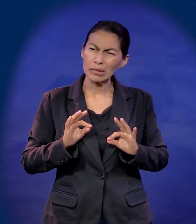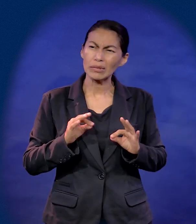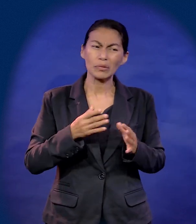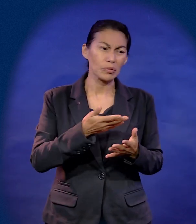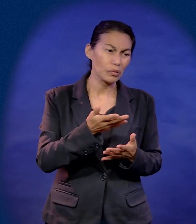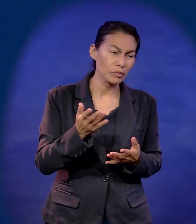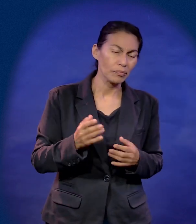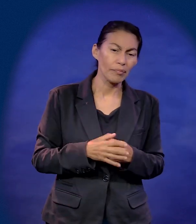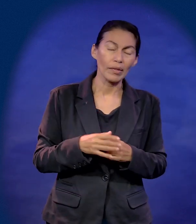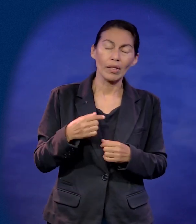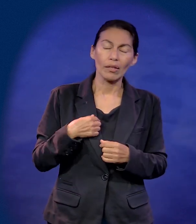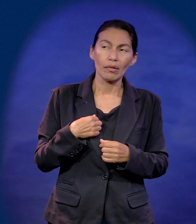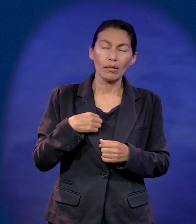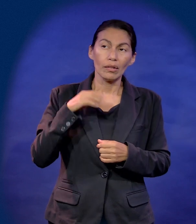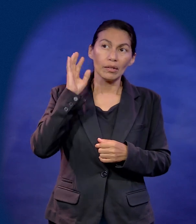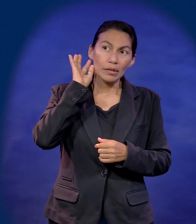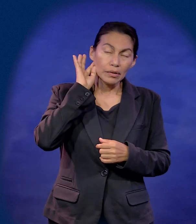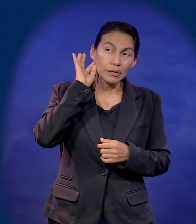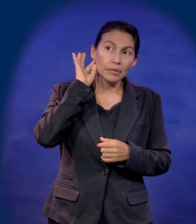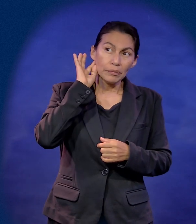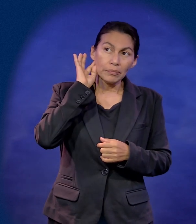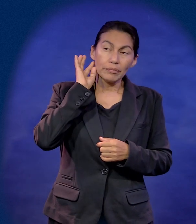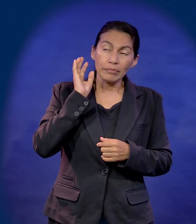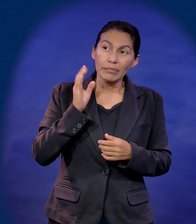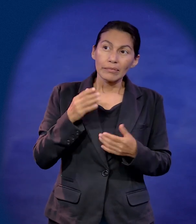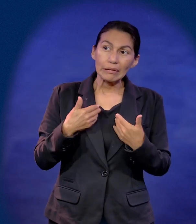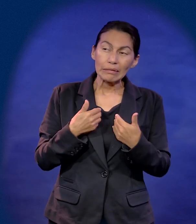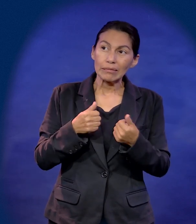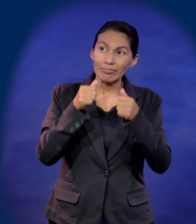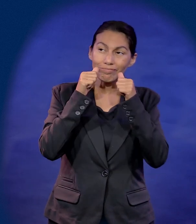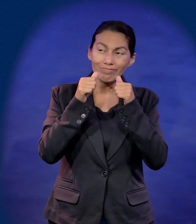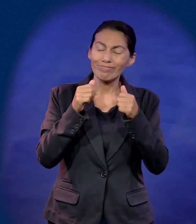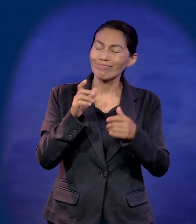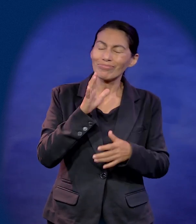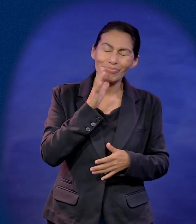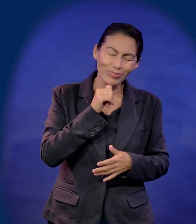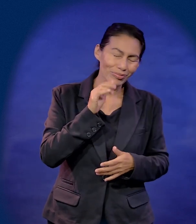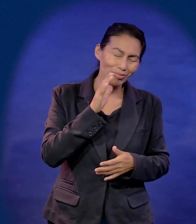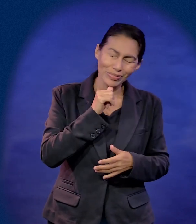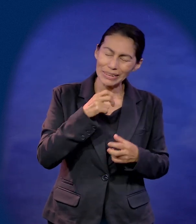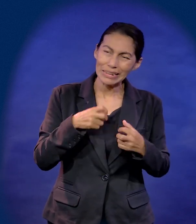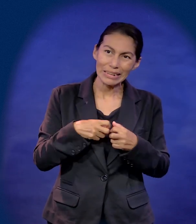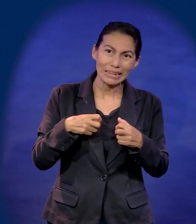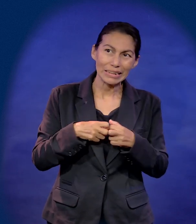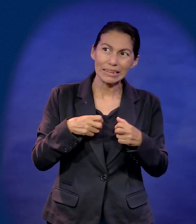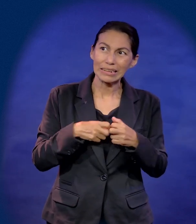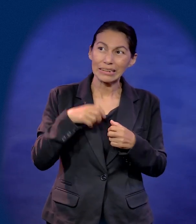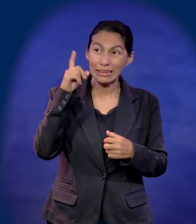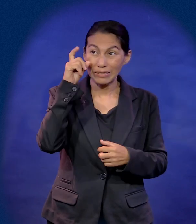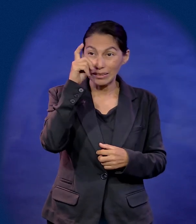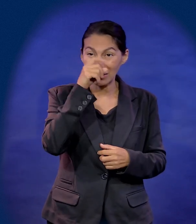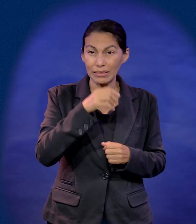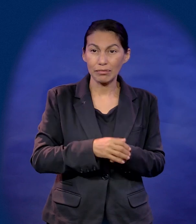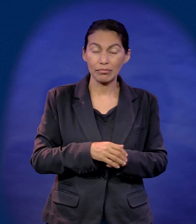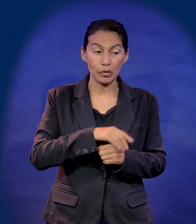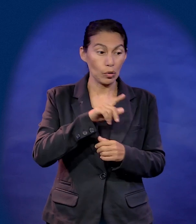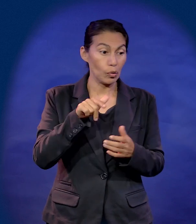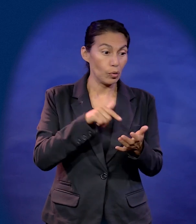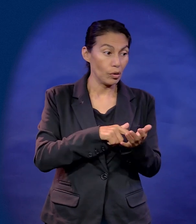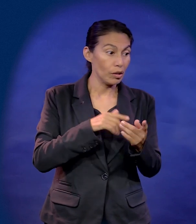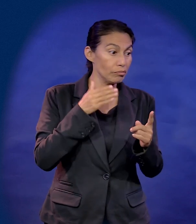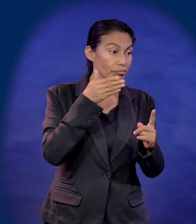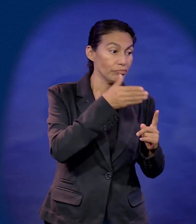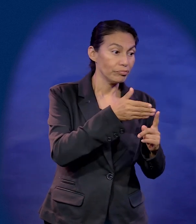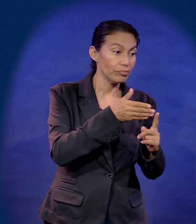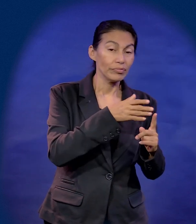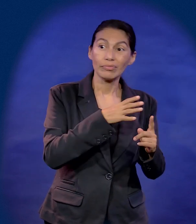a la muchacha. Así que yo traté de escuchar los seminarios. La verdad es que nunca me pude concentrar. Estaba desesperado porque llegara el fin de la